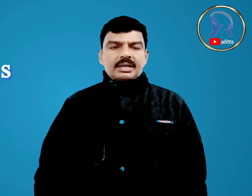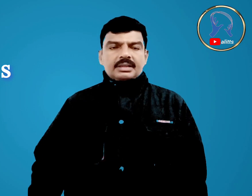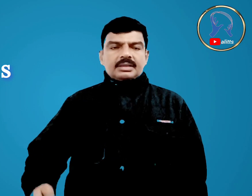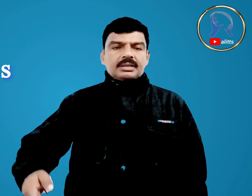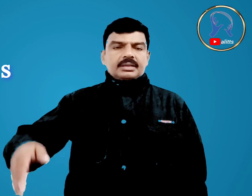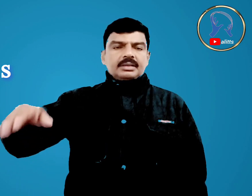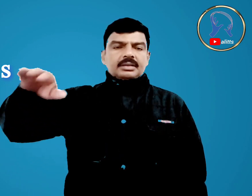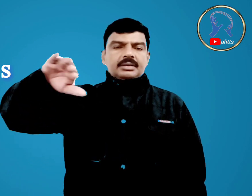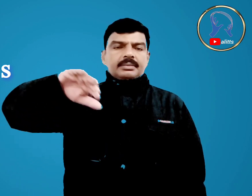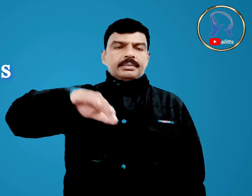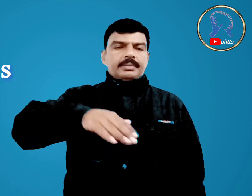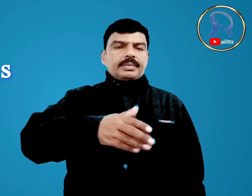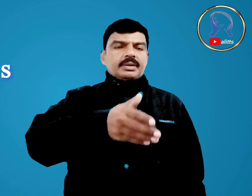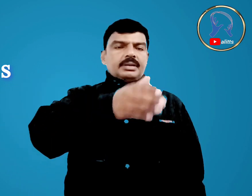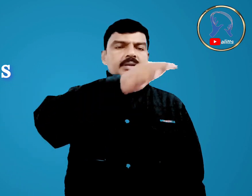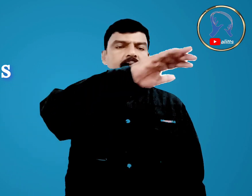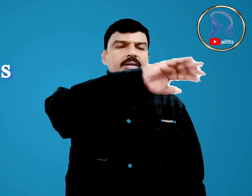मादनियात पहाड़